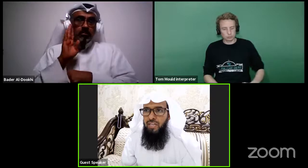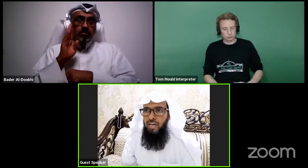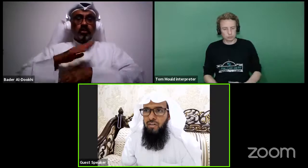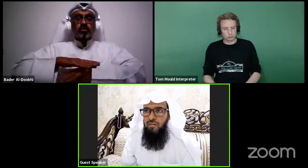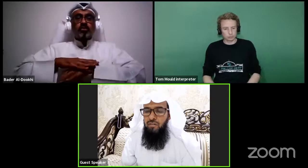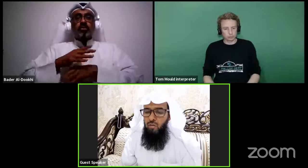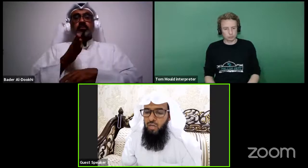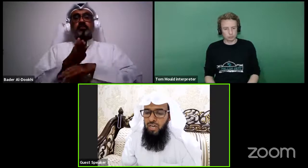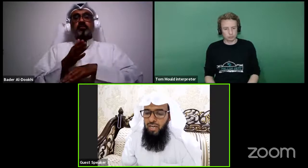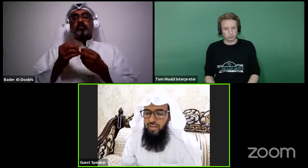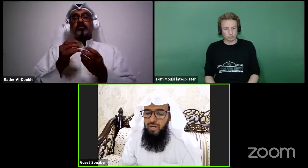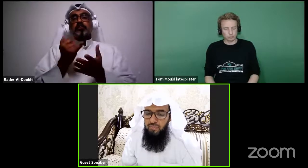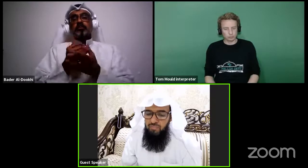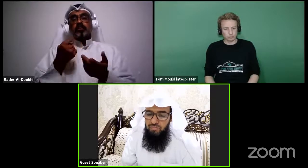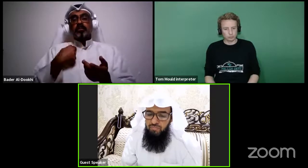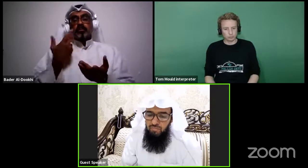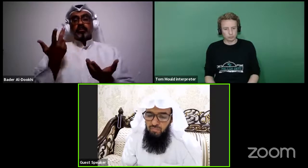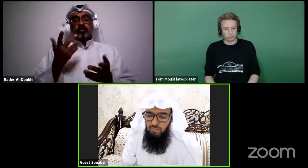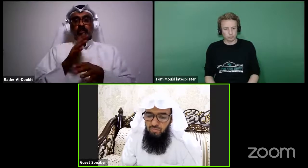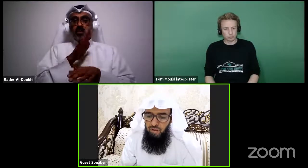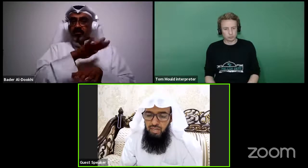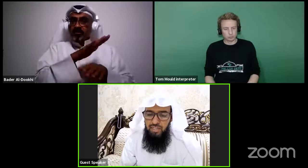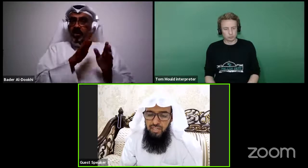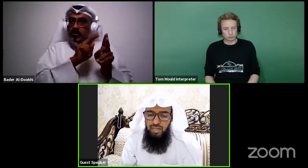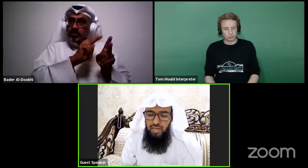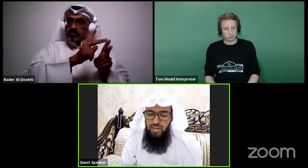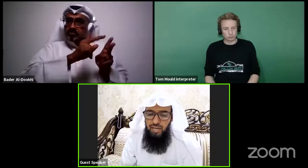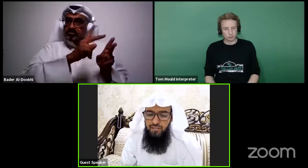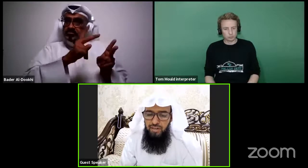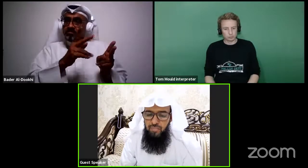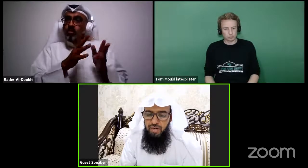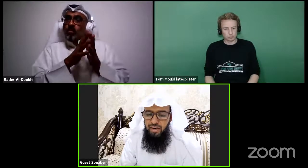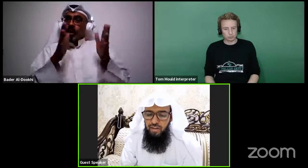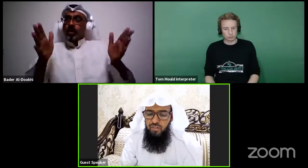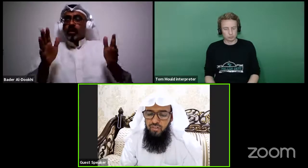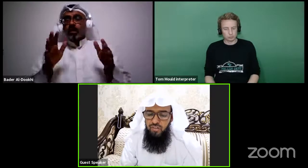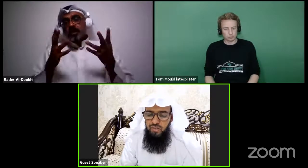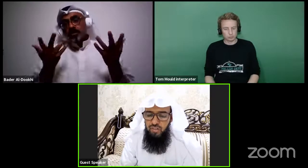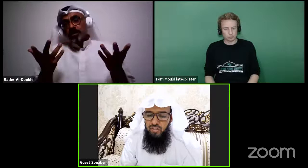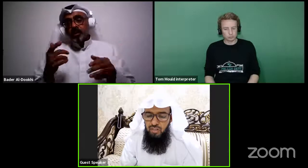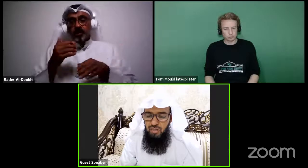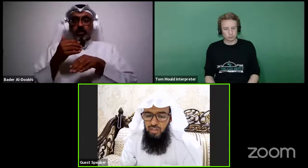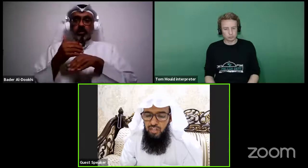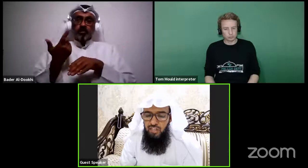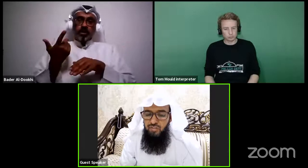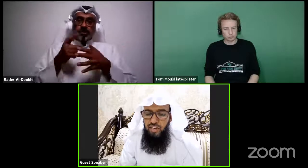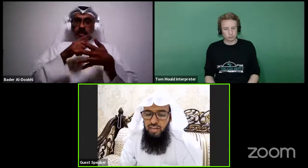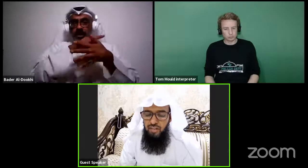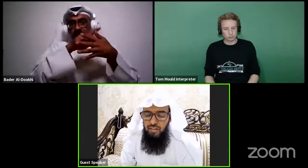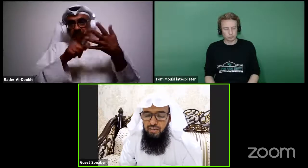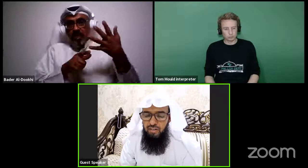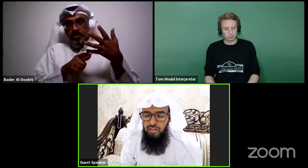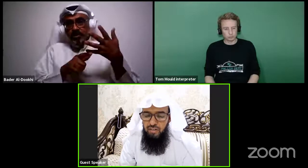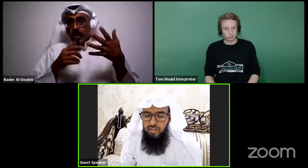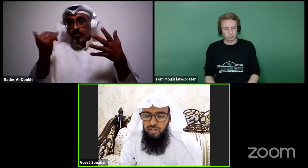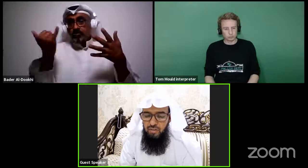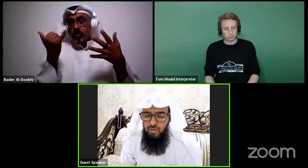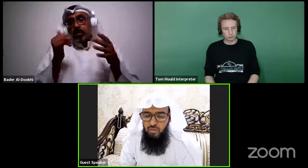وللصوم آثار أخرى عظيمة، لكن لعل فيما ذكرت كفاية،